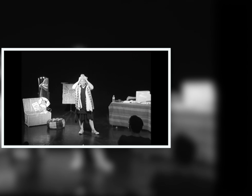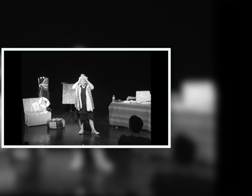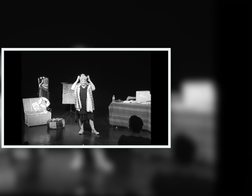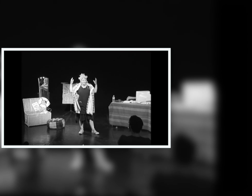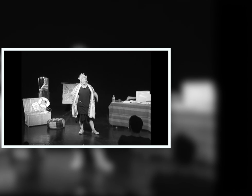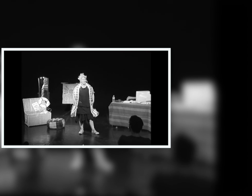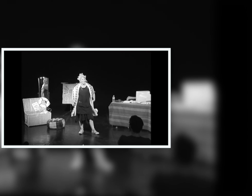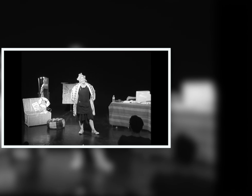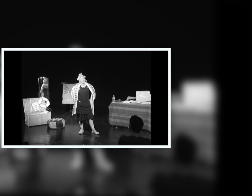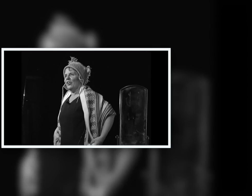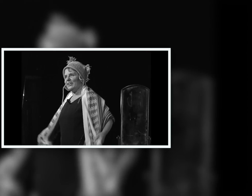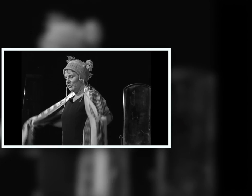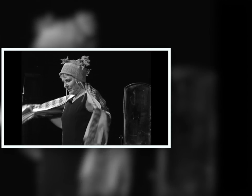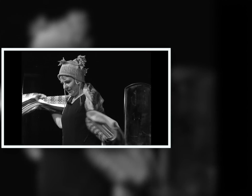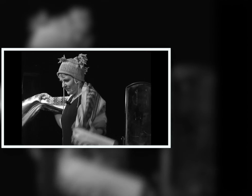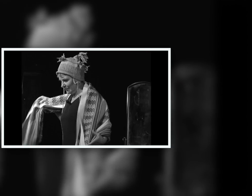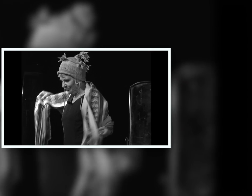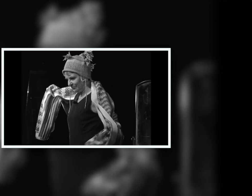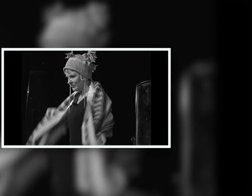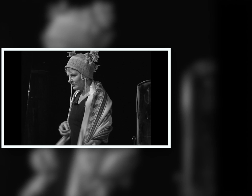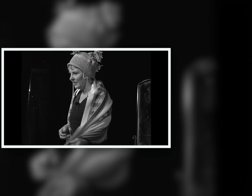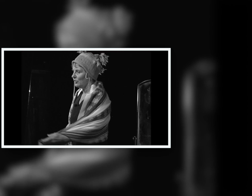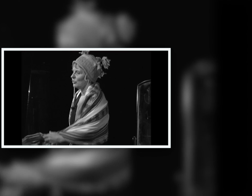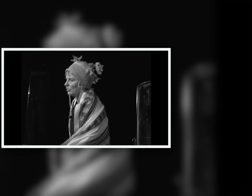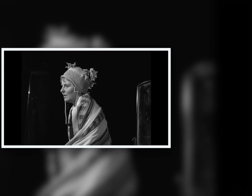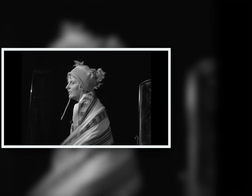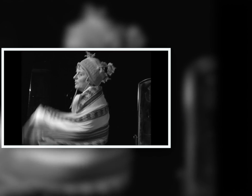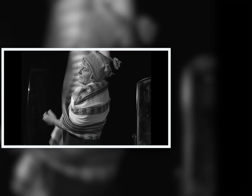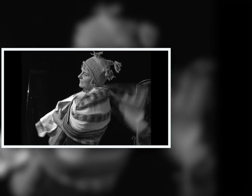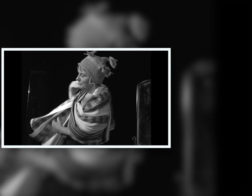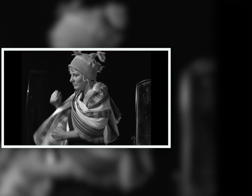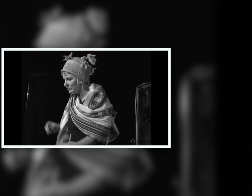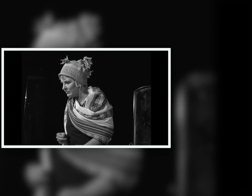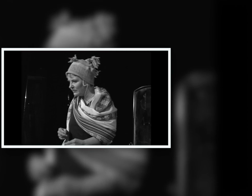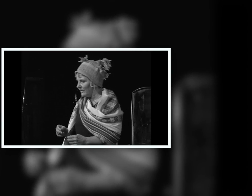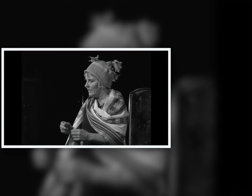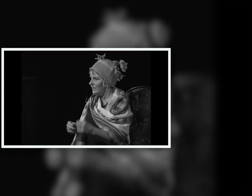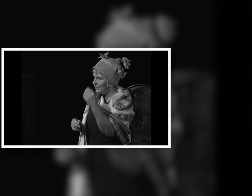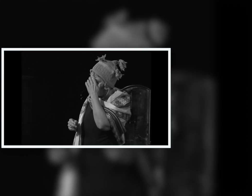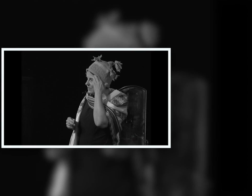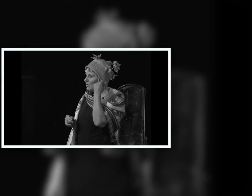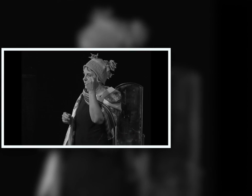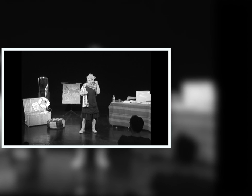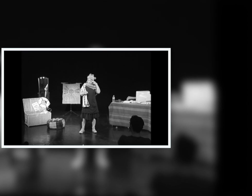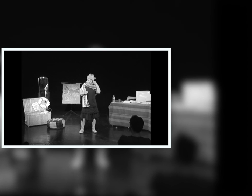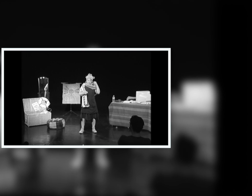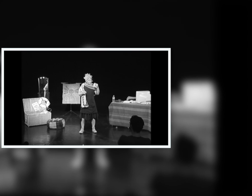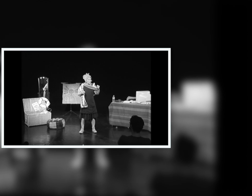nouveaux conférenciers. À mi-chemin de la conférence et du spectacle, ils mélangent leur savoir technique et leur vie, montrant le plus